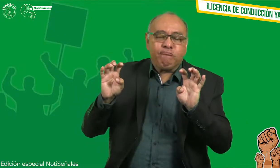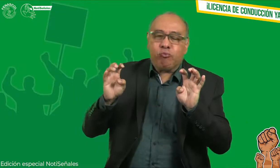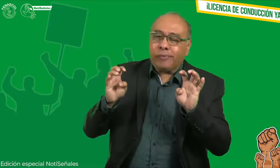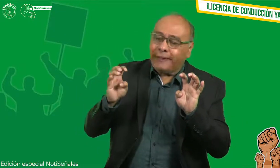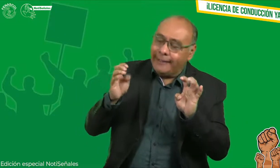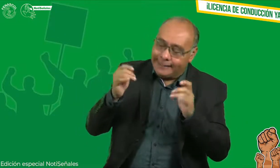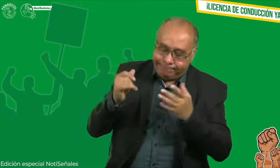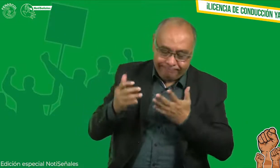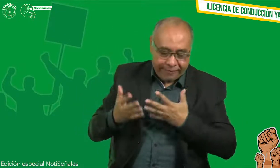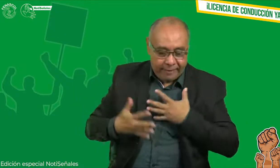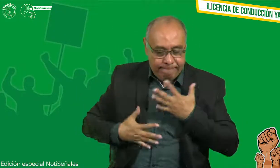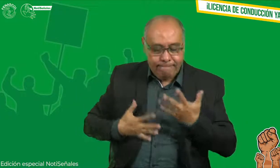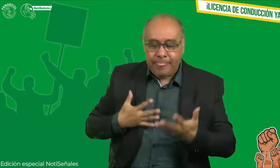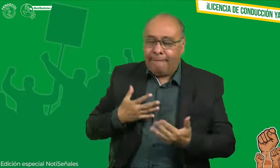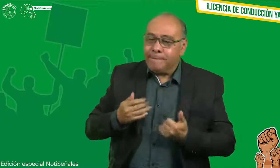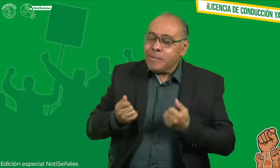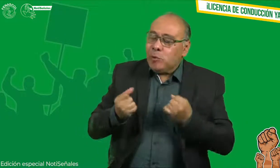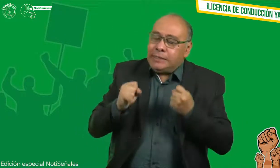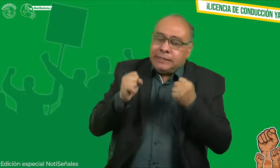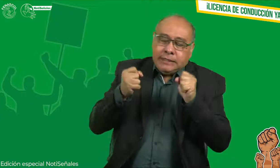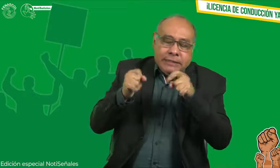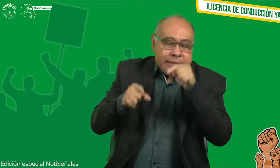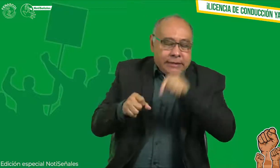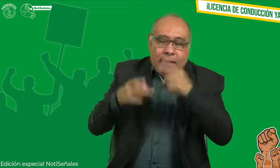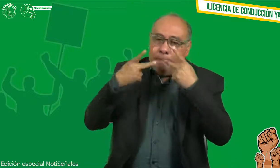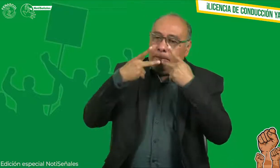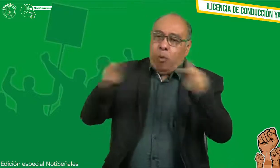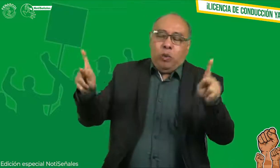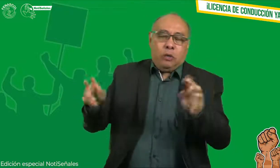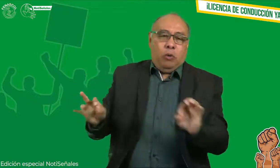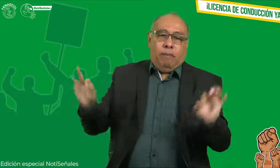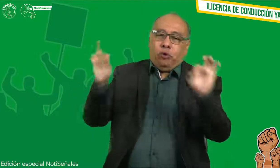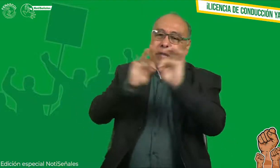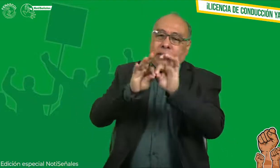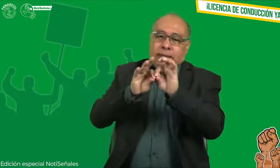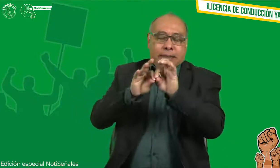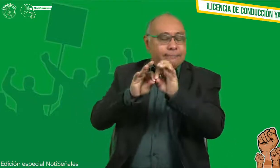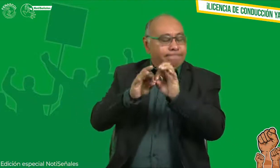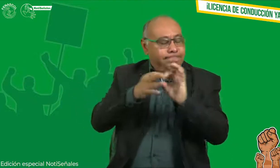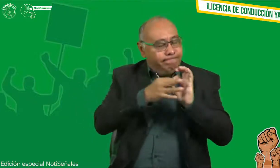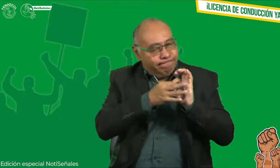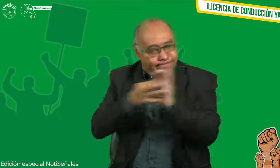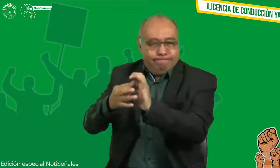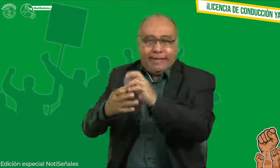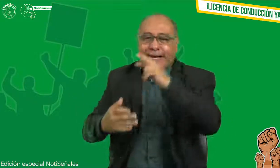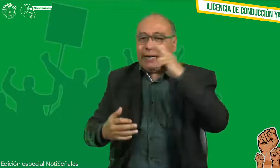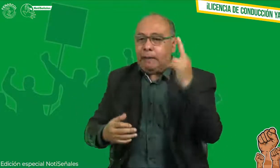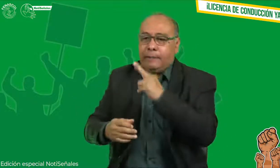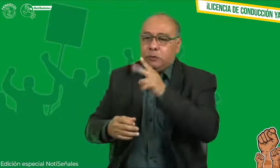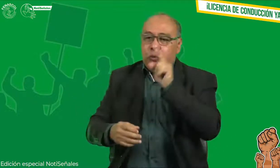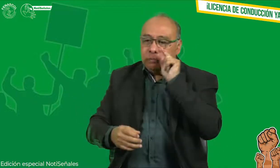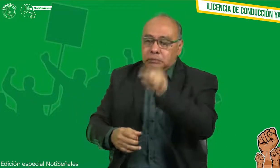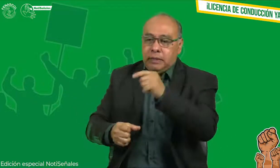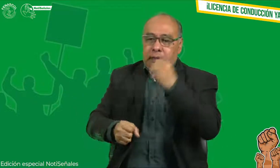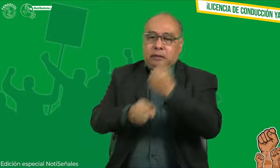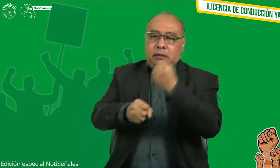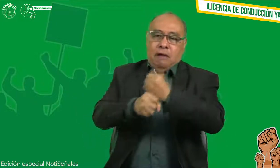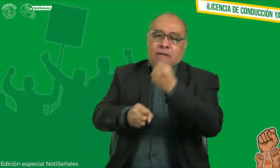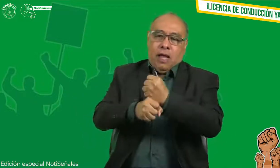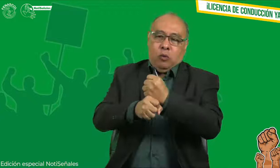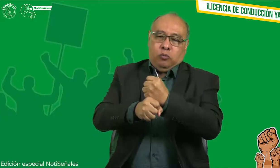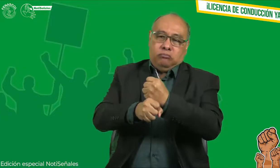que nos deja desinflados todavía. ¿Y qué es? Ese mal sabor de boca del tema de transporte